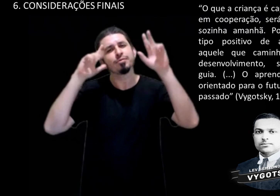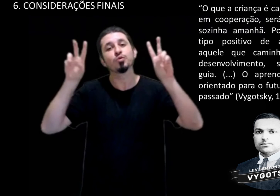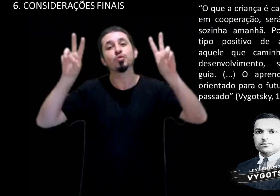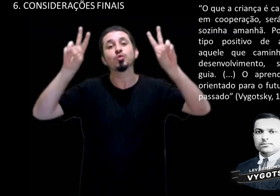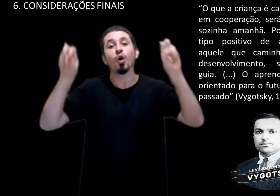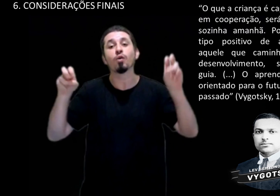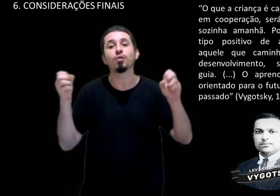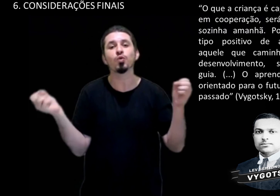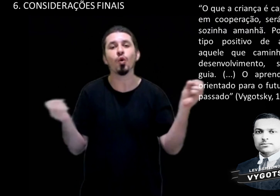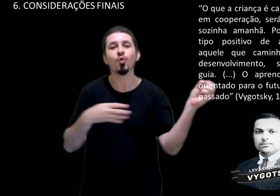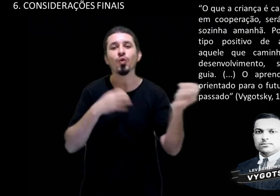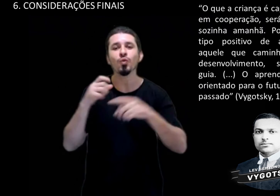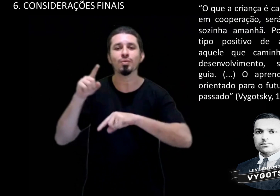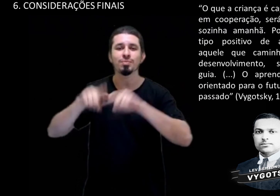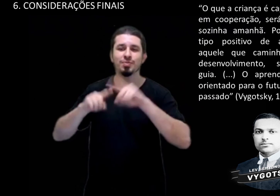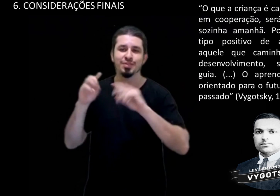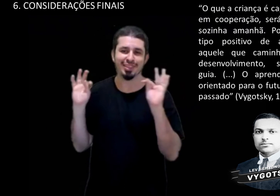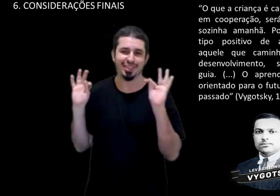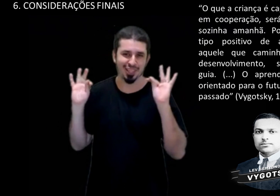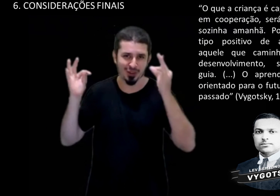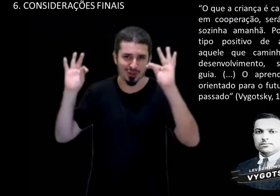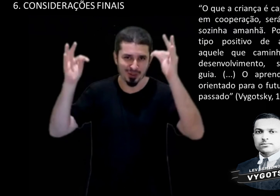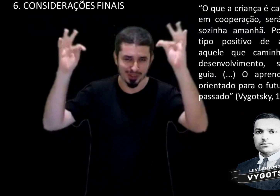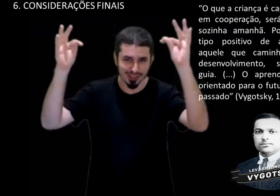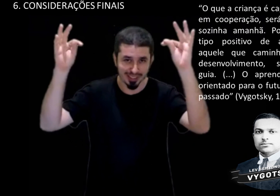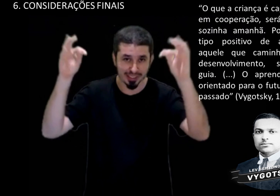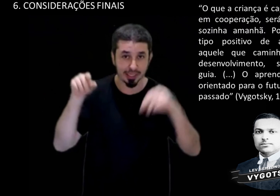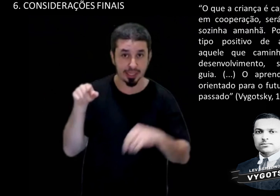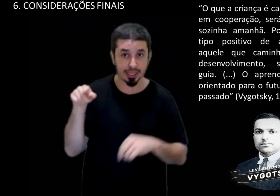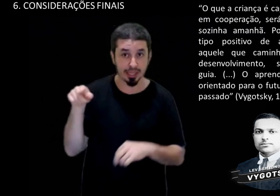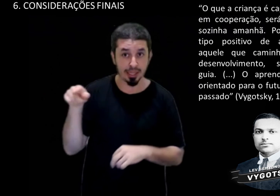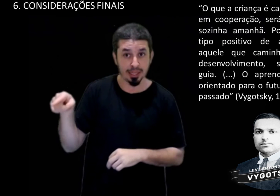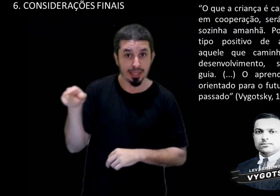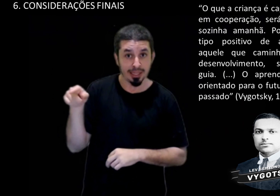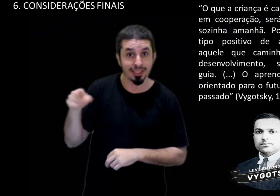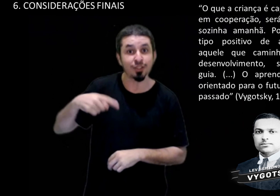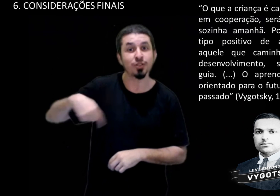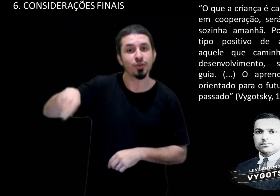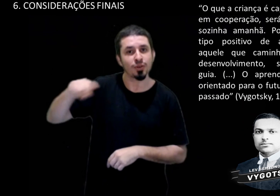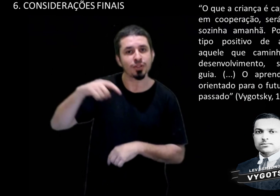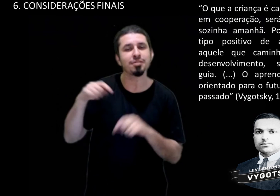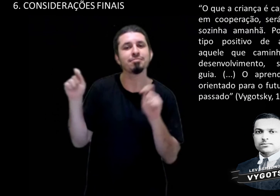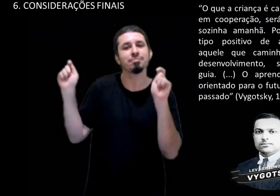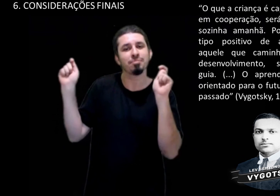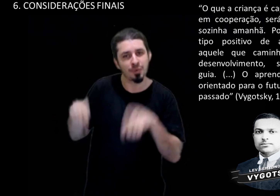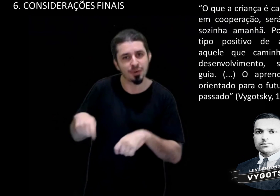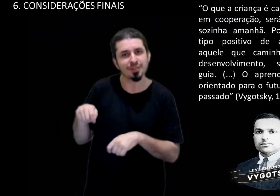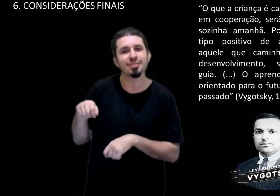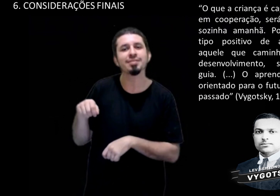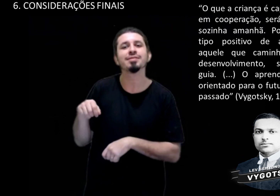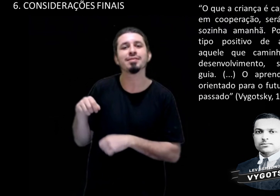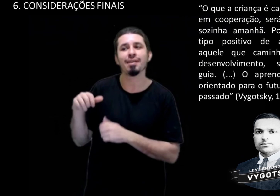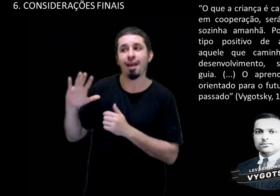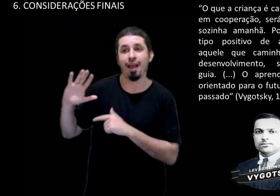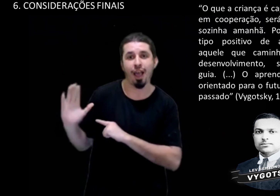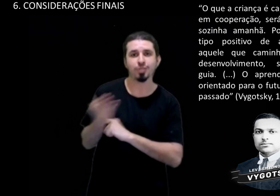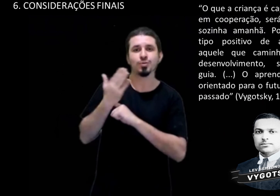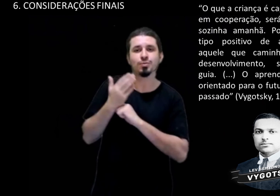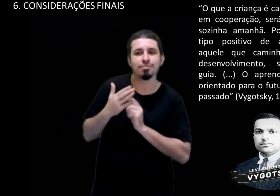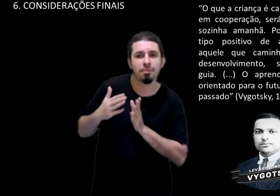É imprescindível realizar uma reflexão sobre os novos instrumentos e recursos tecnológicos,